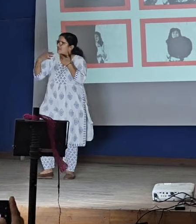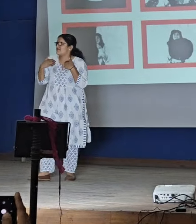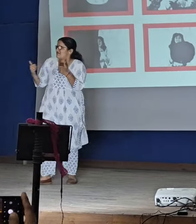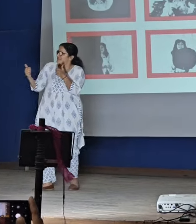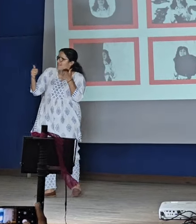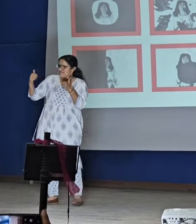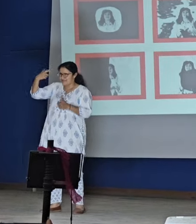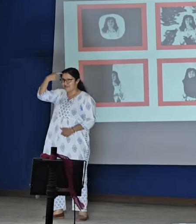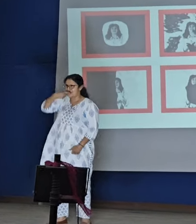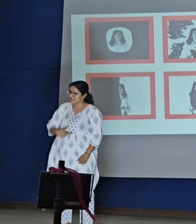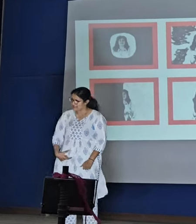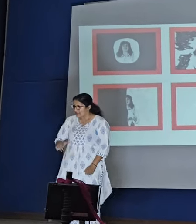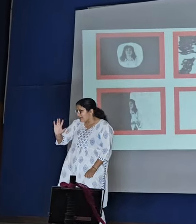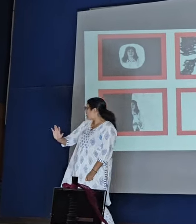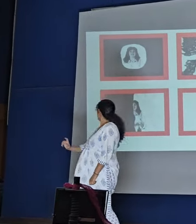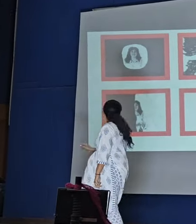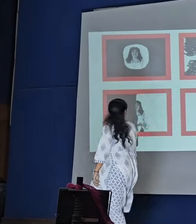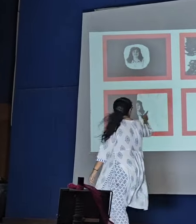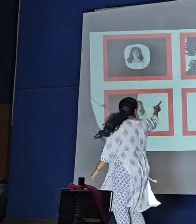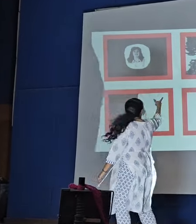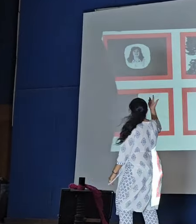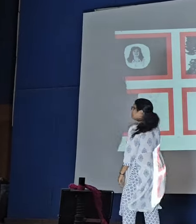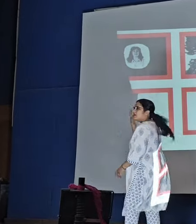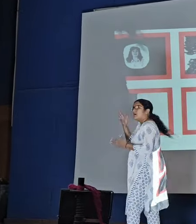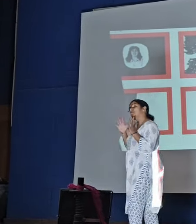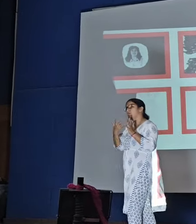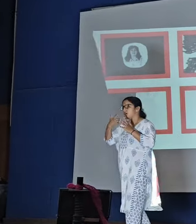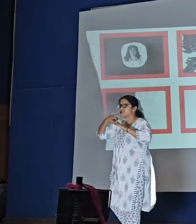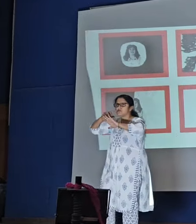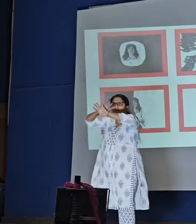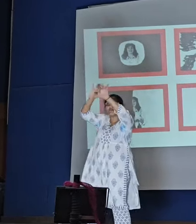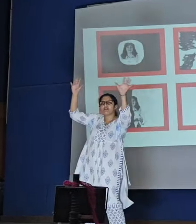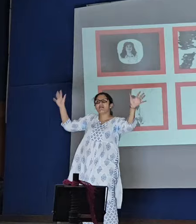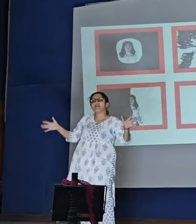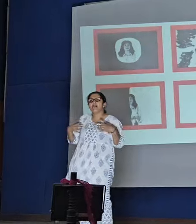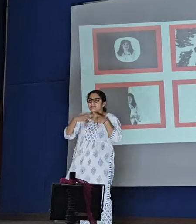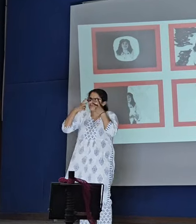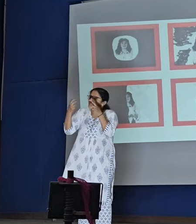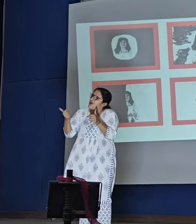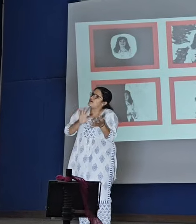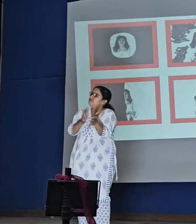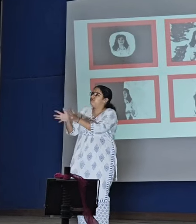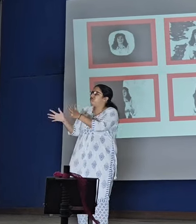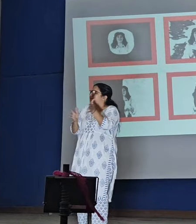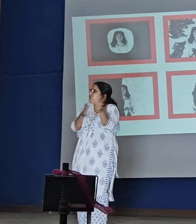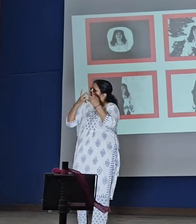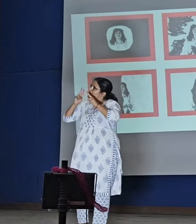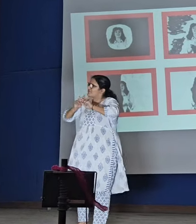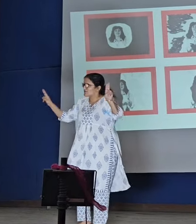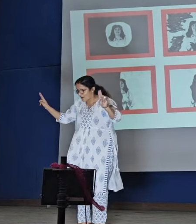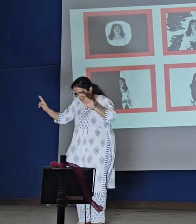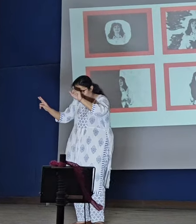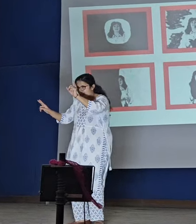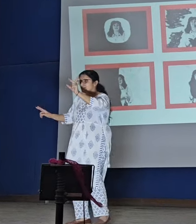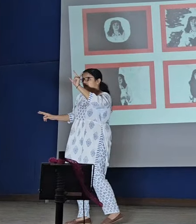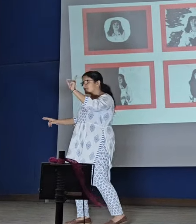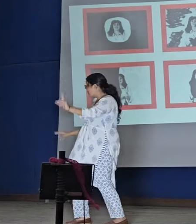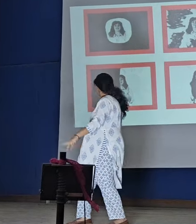जैसे कि मेरा नॉर्मल विजन है, तो नॉर्मल विजन में मुझे मैं साइन कर सकती हूँ, सबसे बात